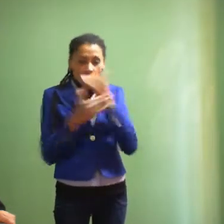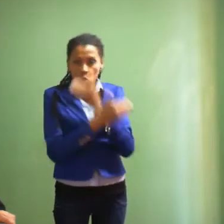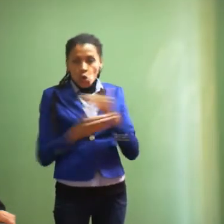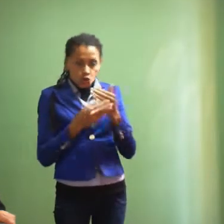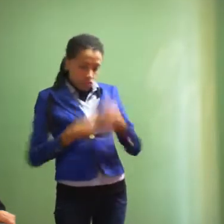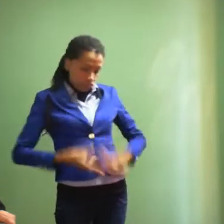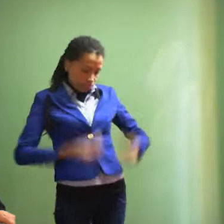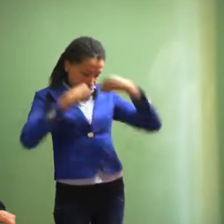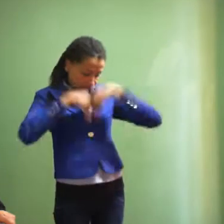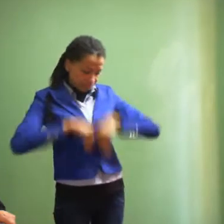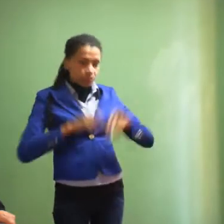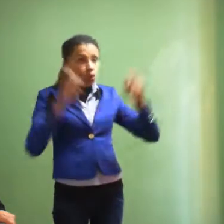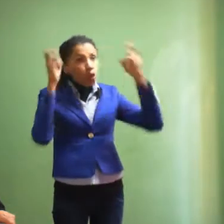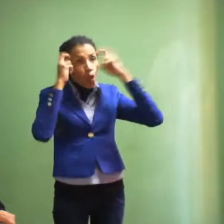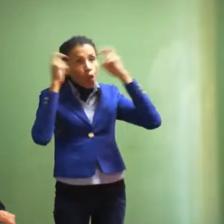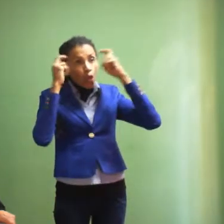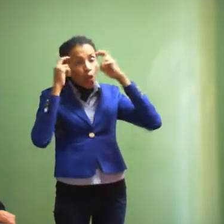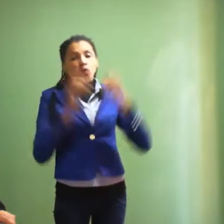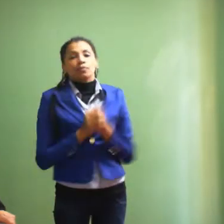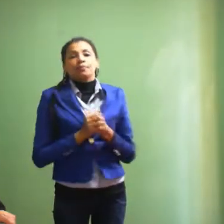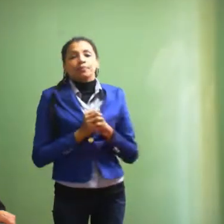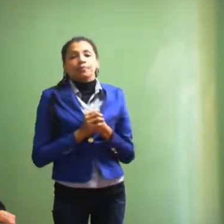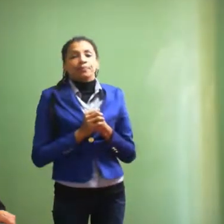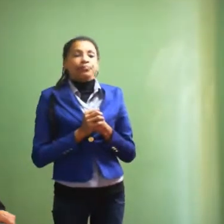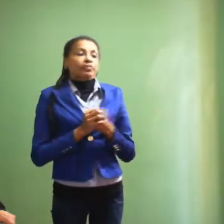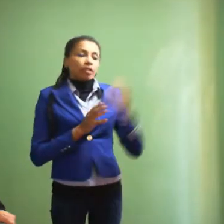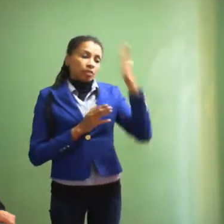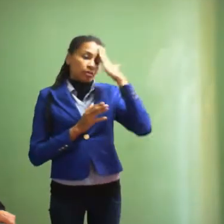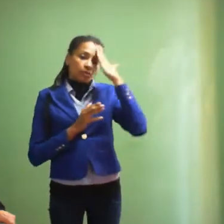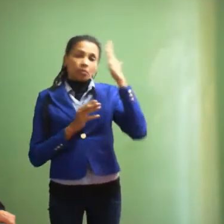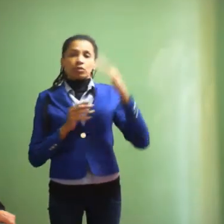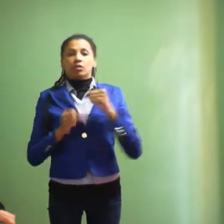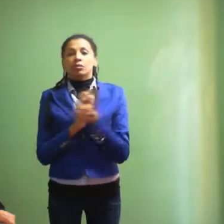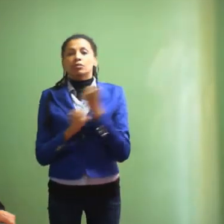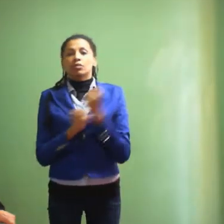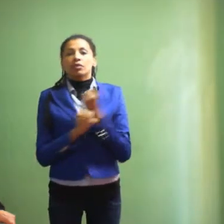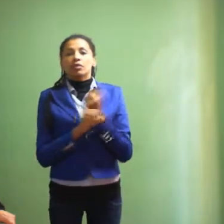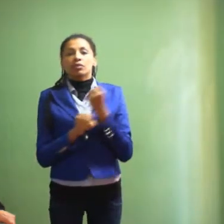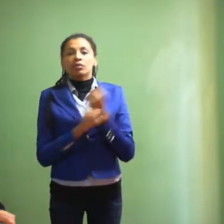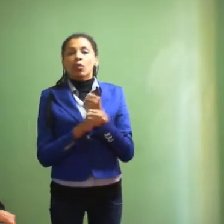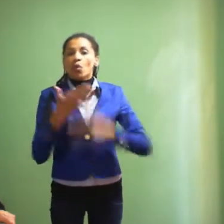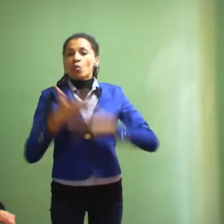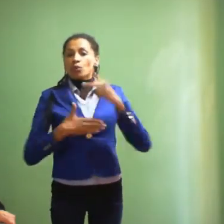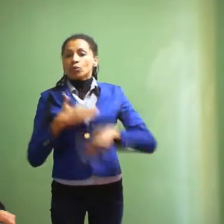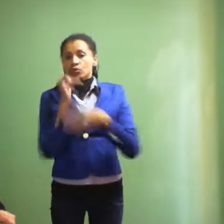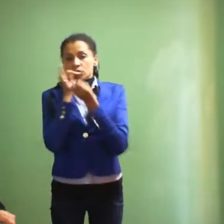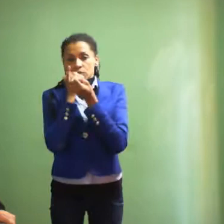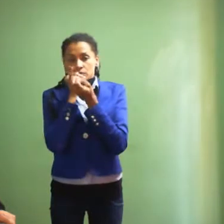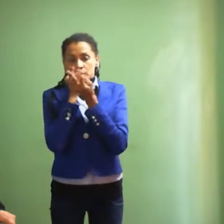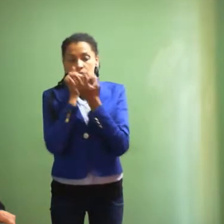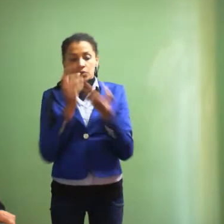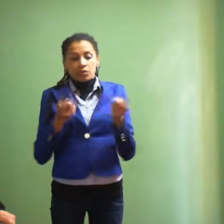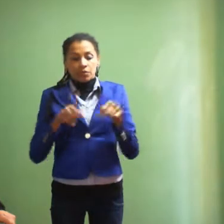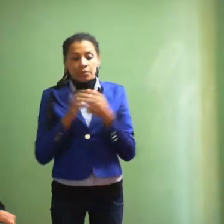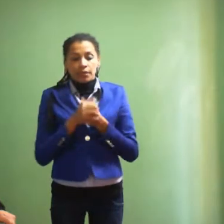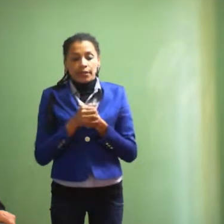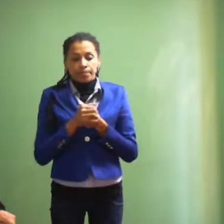va en la doble vía. Entonces no podemos como perder de vista que estamos trabajando en el marco de proyectos pedagógicos y que empecemos a